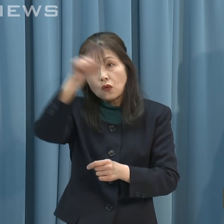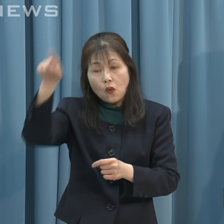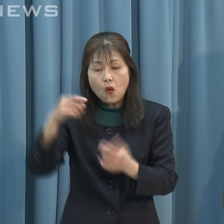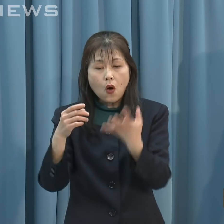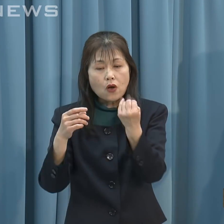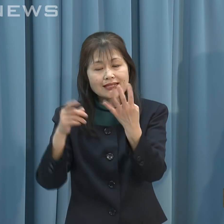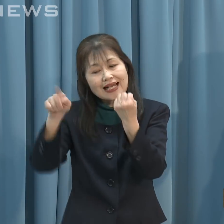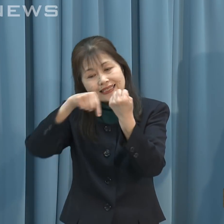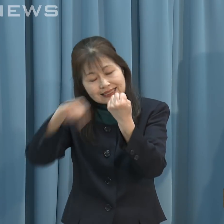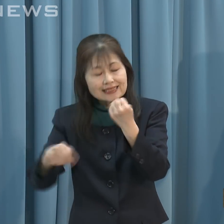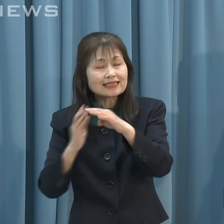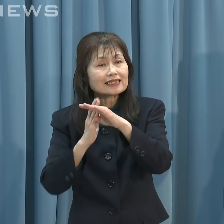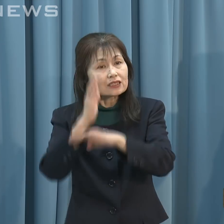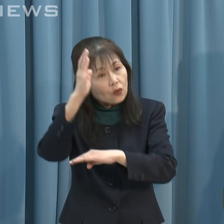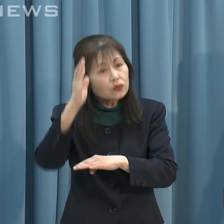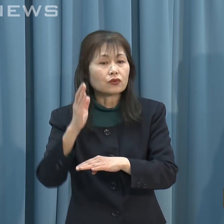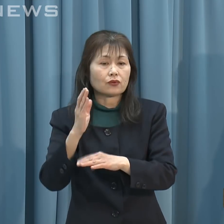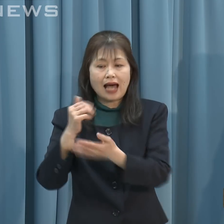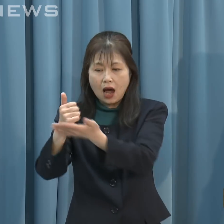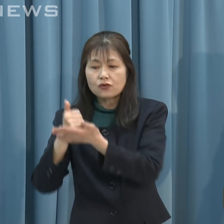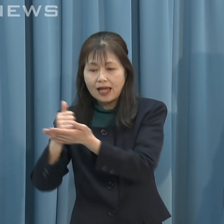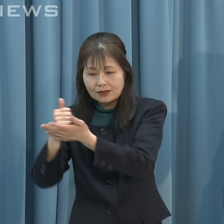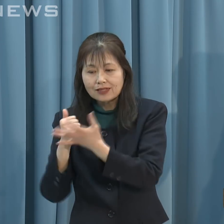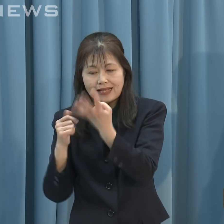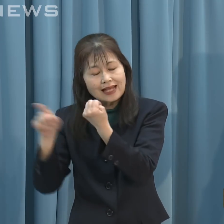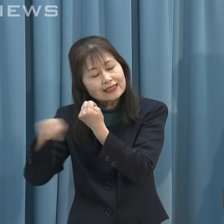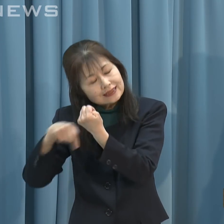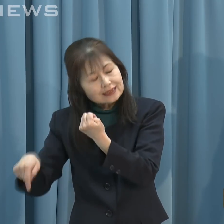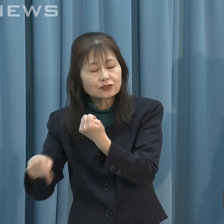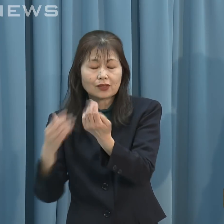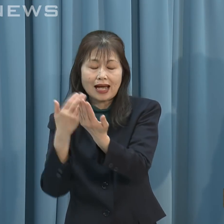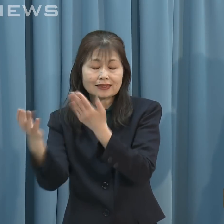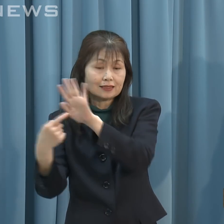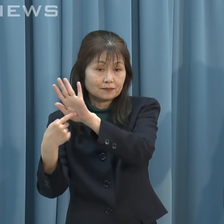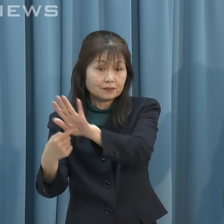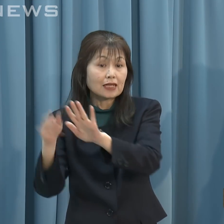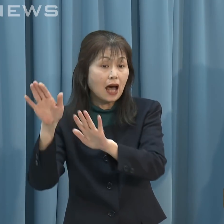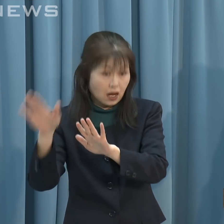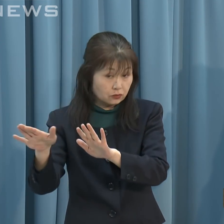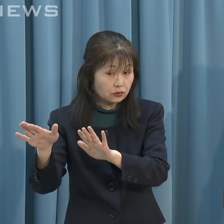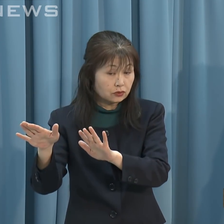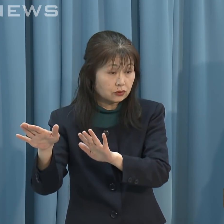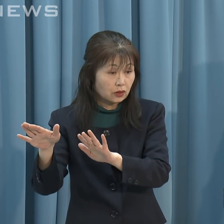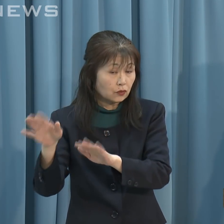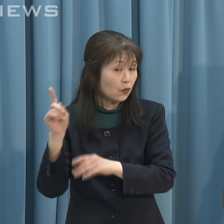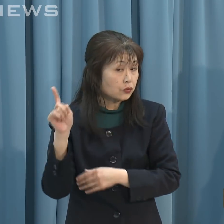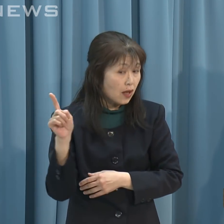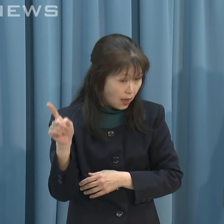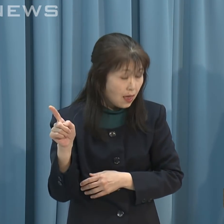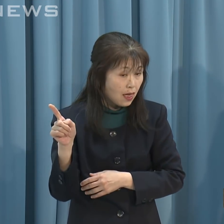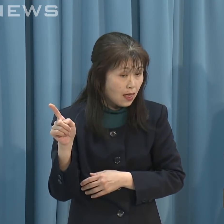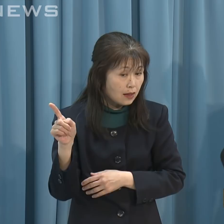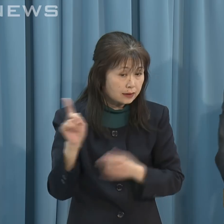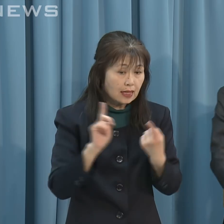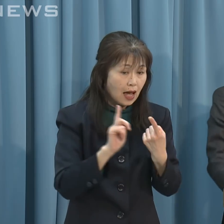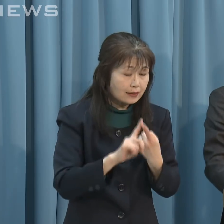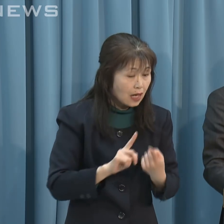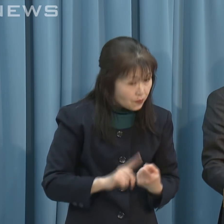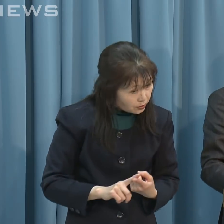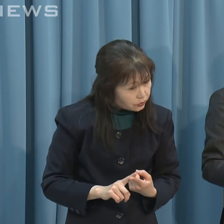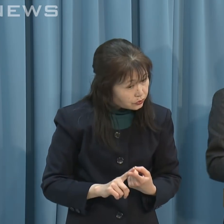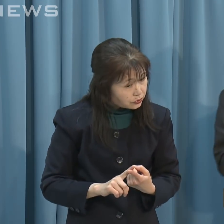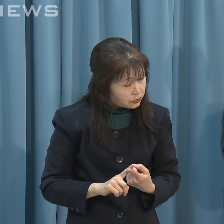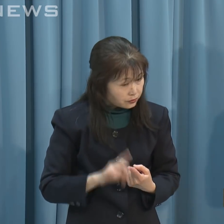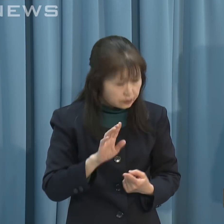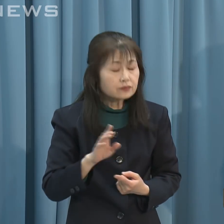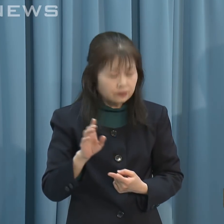人以上とか客が何人以上とかっていうふうに例示してるかと思うんですけれども、 はい、 これは これに当てはめるってことでは ない です か。基